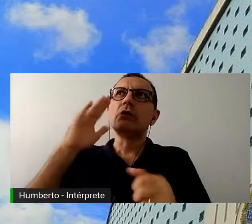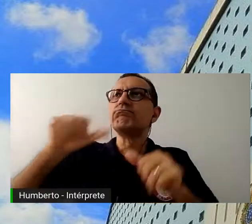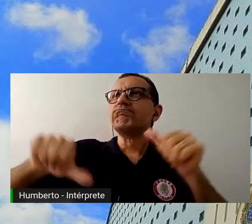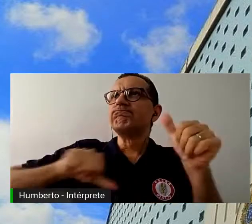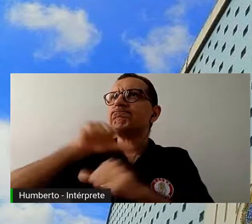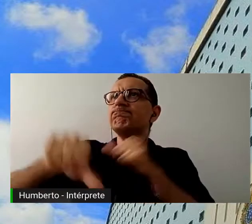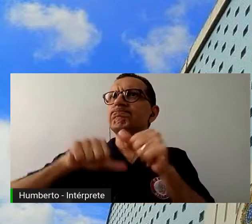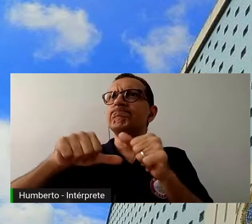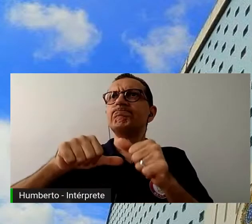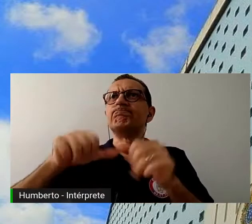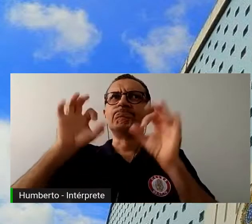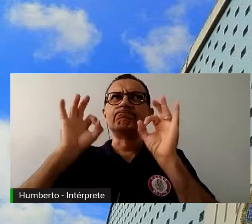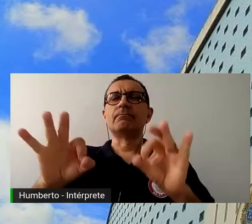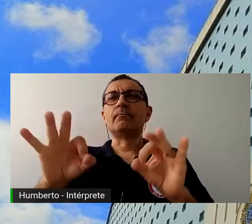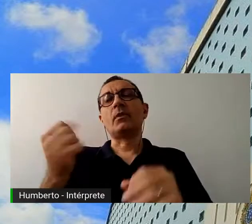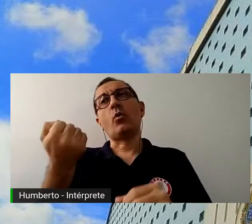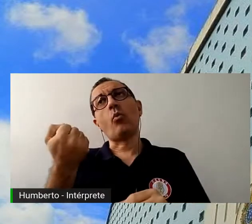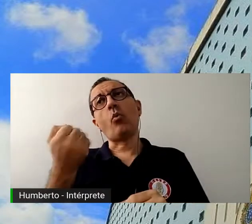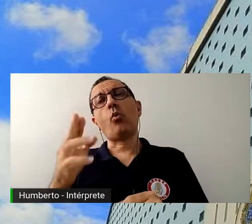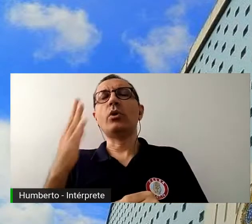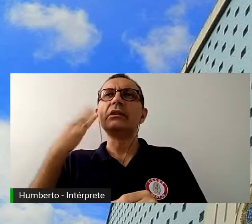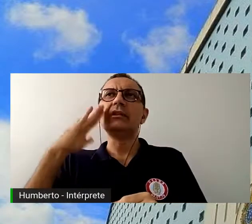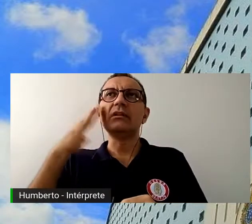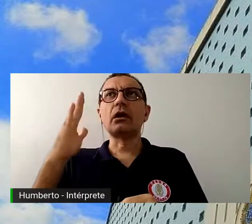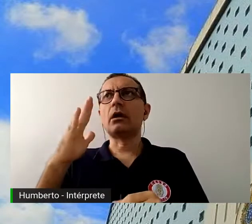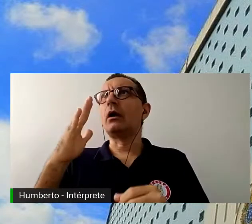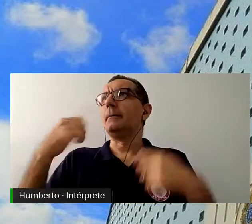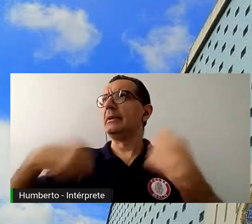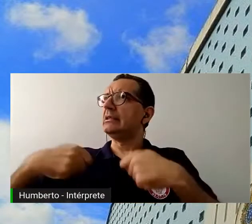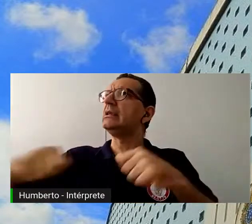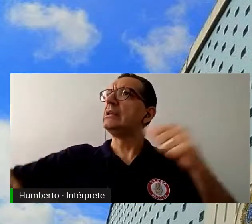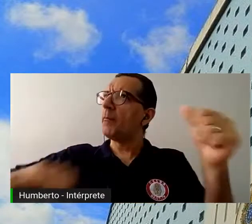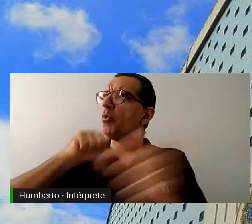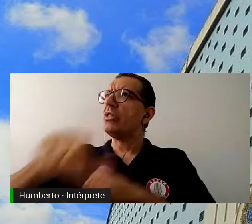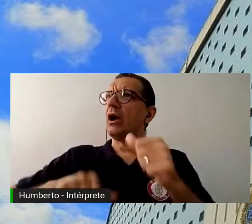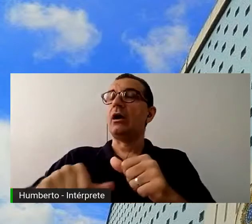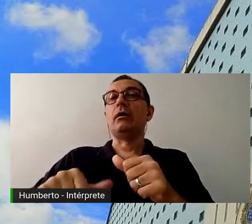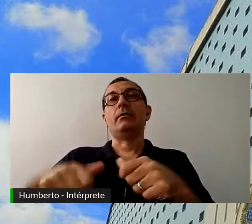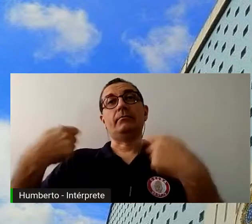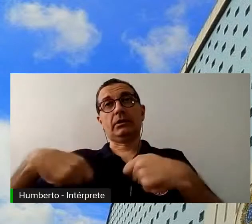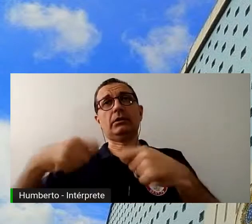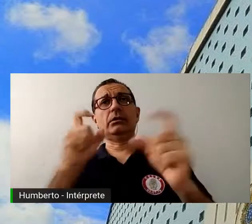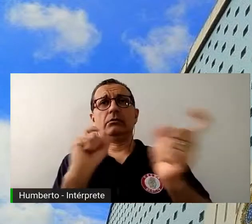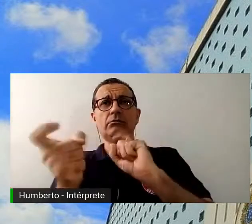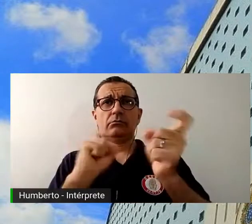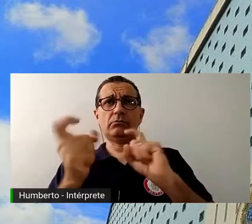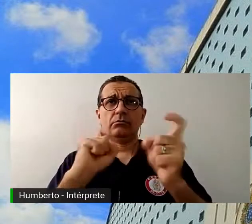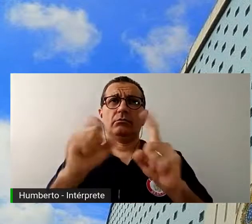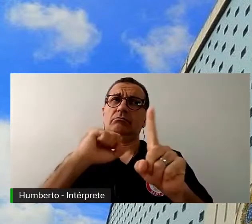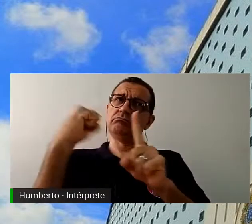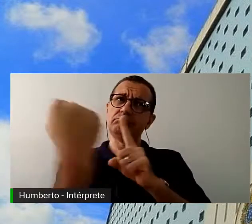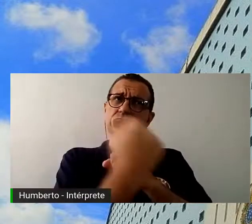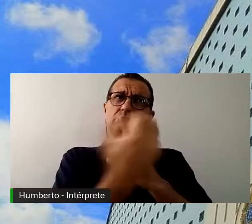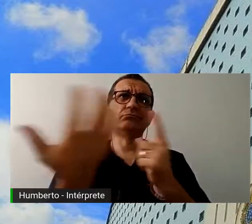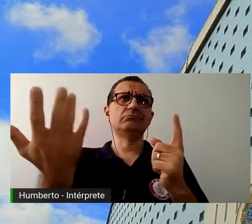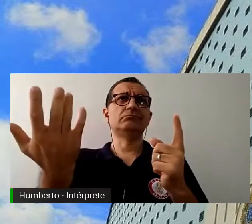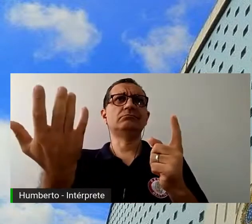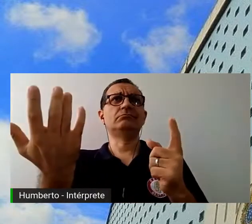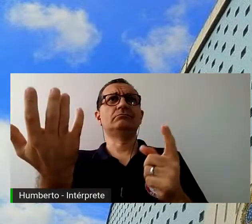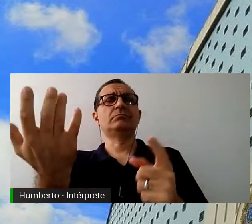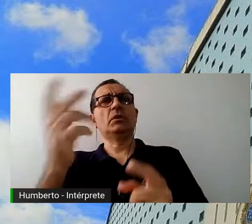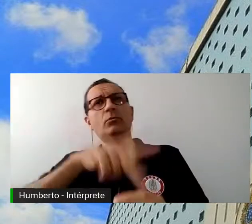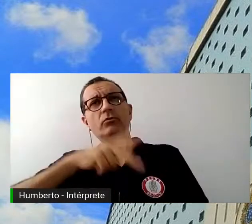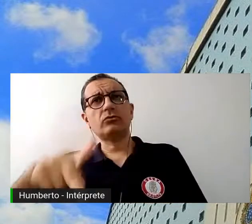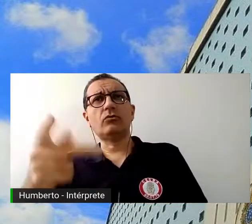que não está certo. Mas tudo isso pode ser discutido no coletivo. Isso pode ser ouvido entre os pares. Falado e ouvido entre